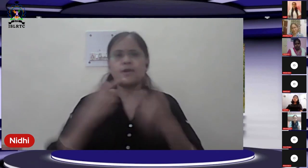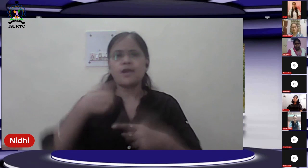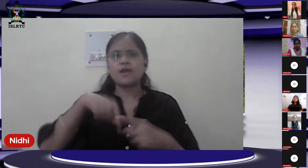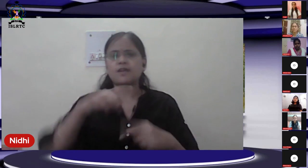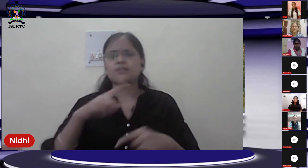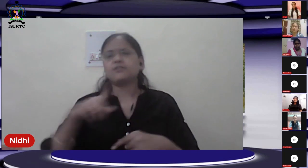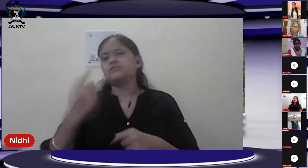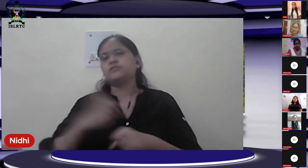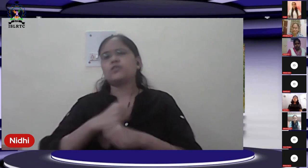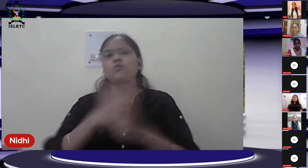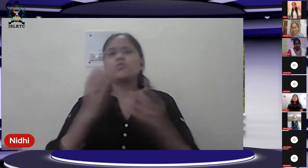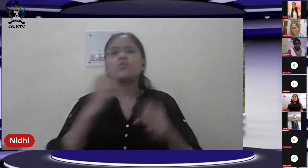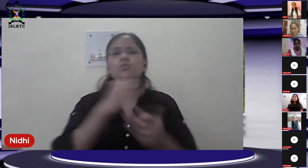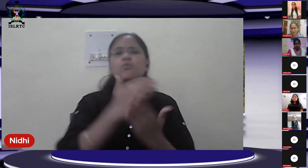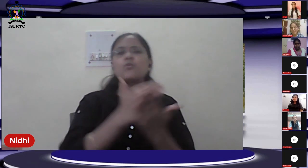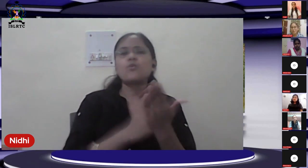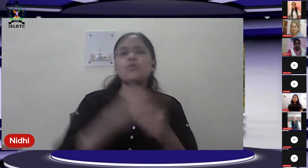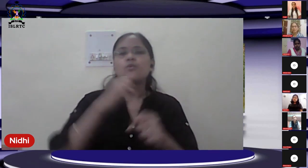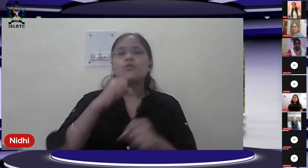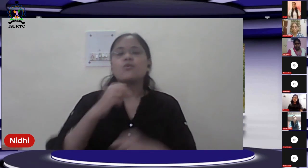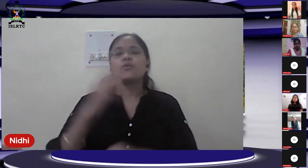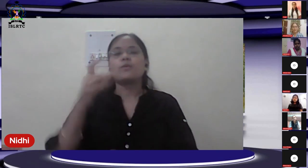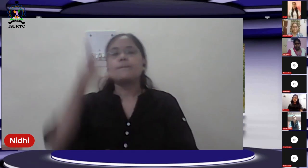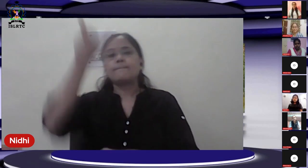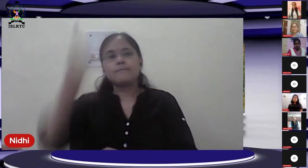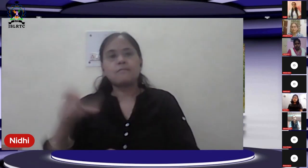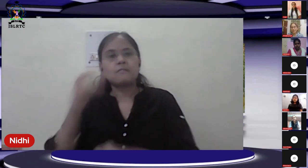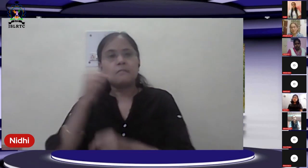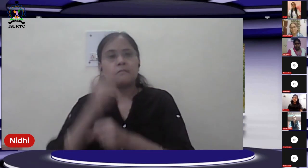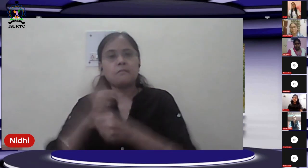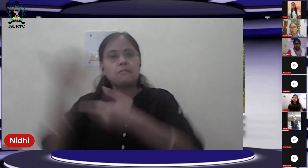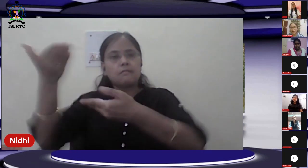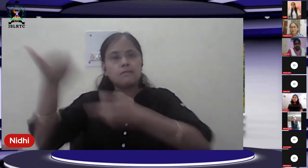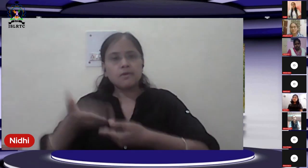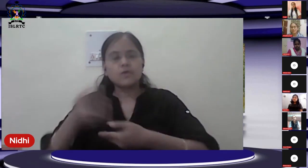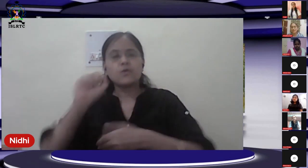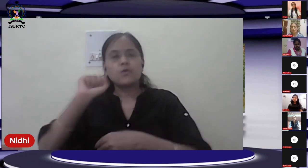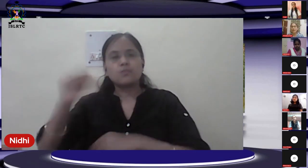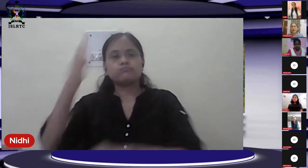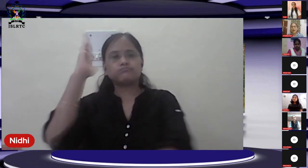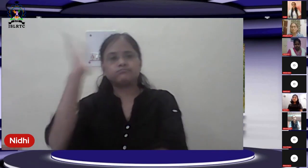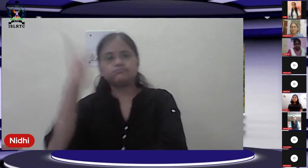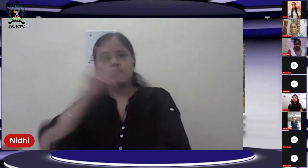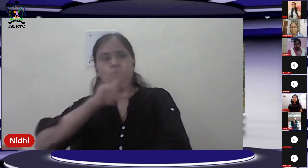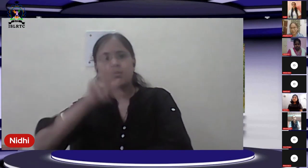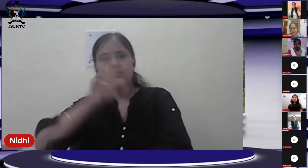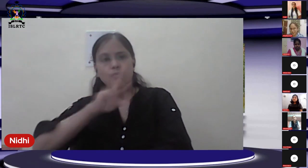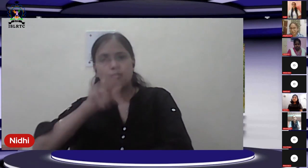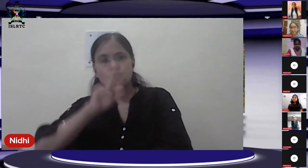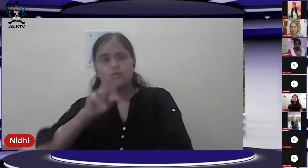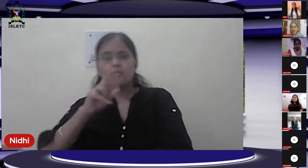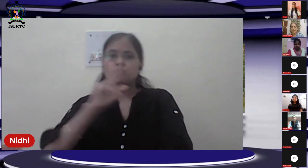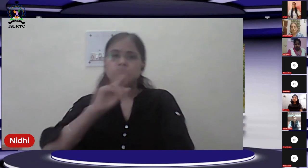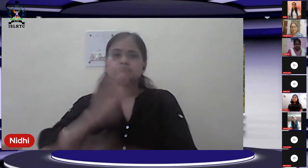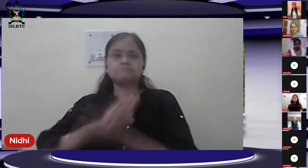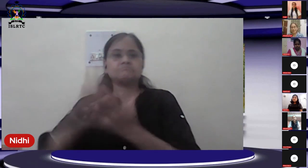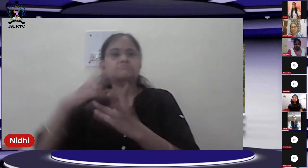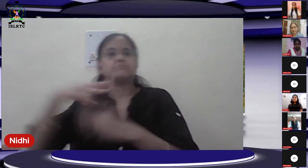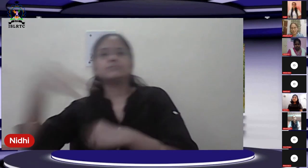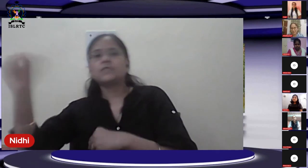बात बोलते हैं और बोल के चले जाते हैं। तो एक प्रकार से खुला मंच था जहाँ आप सभी स्टूडेंट्स ने भी अपने अपने एक्सप्रेशन